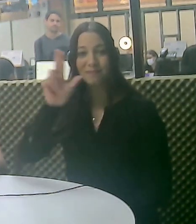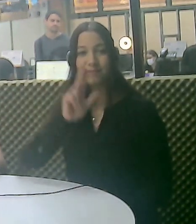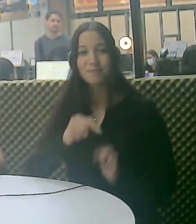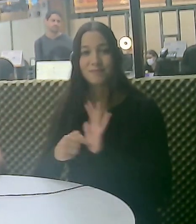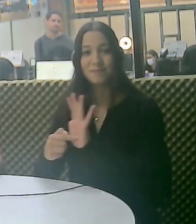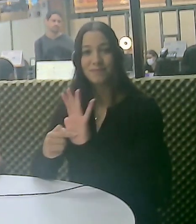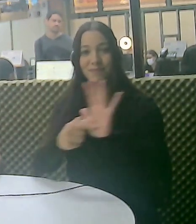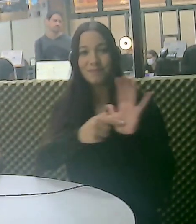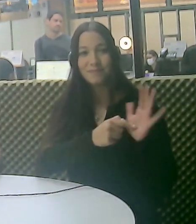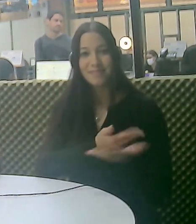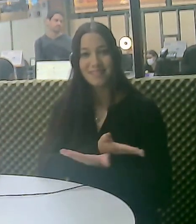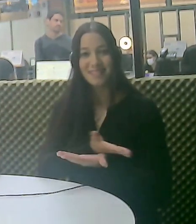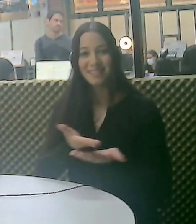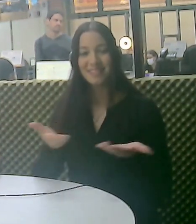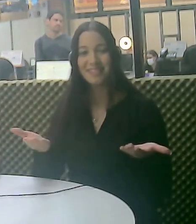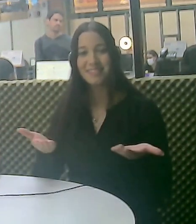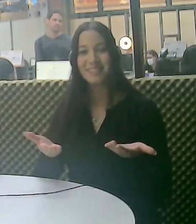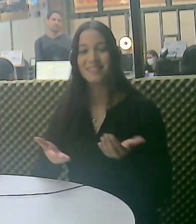Uberlândia no ar.